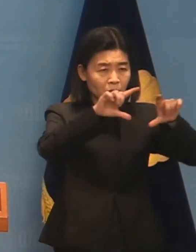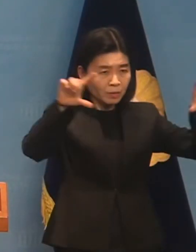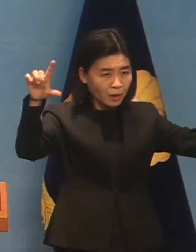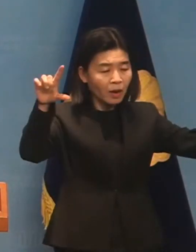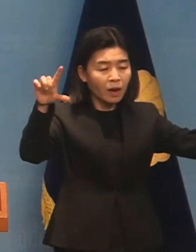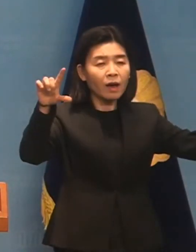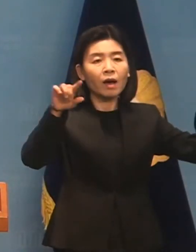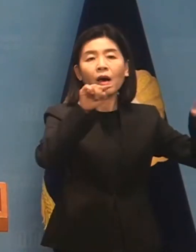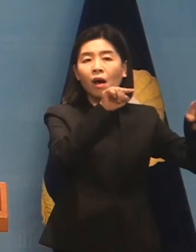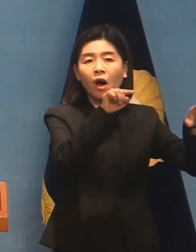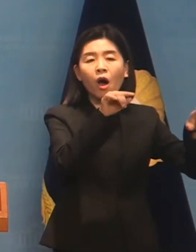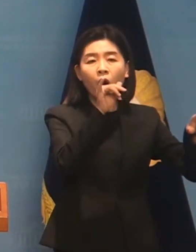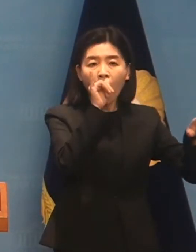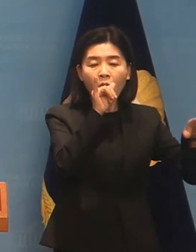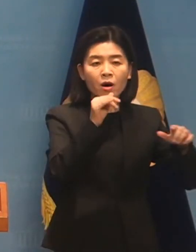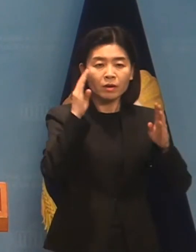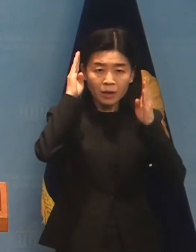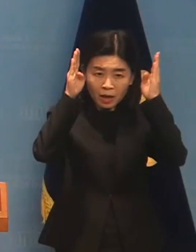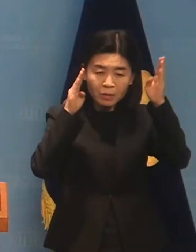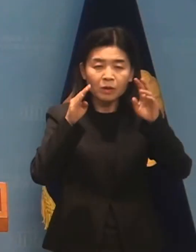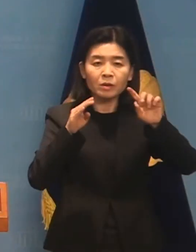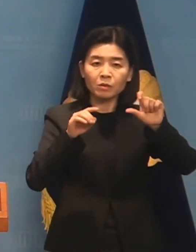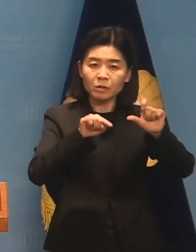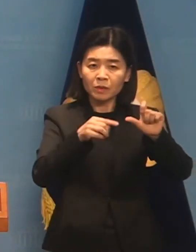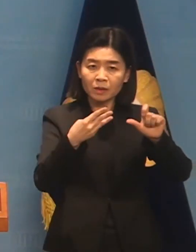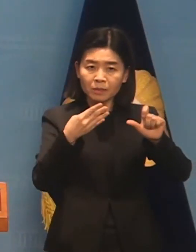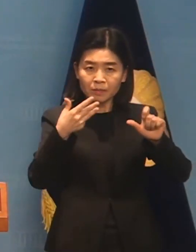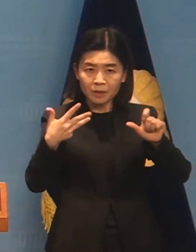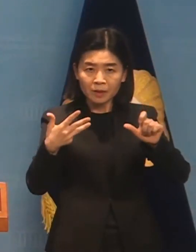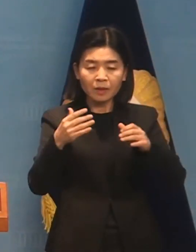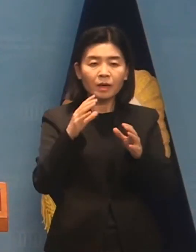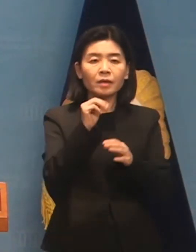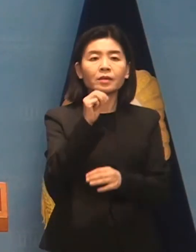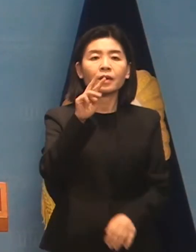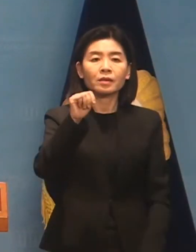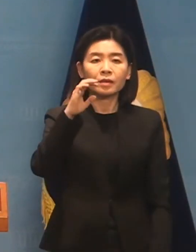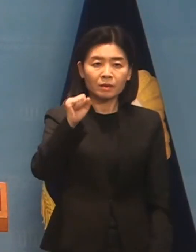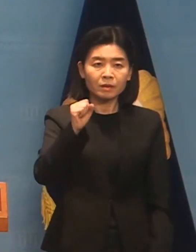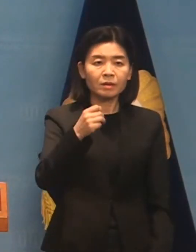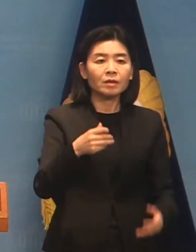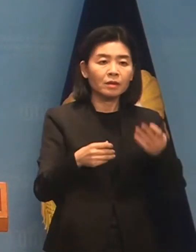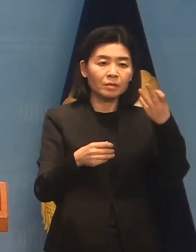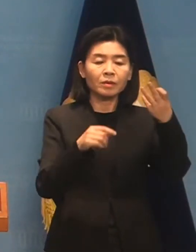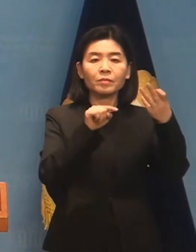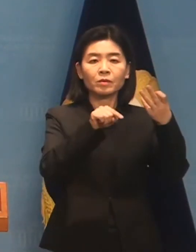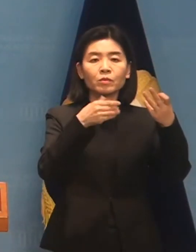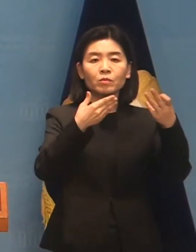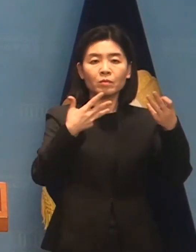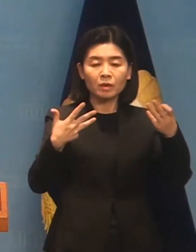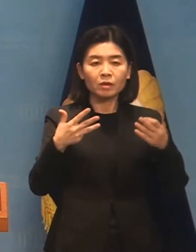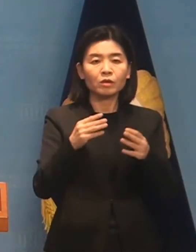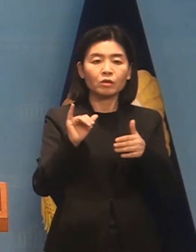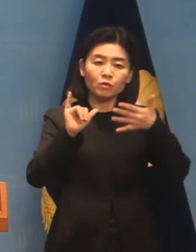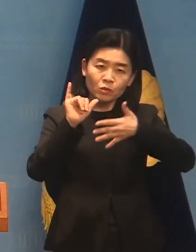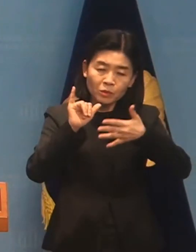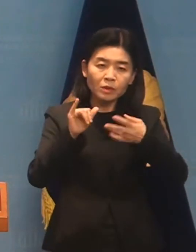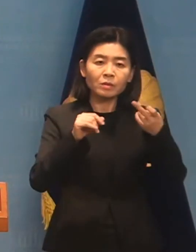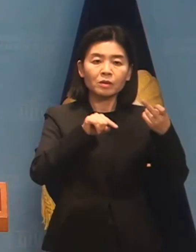21.72%이고 그 뒤로 네이버 15.48, SNS가 13.98, 유튜브 12.26,